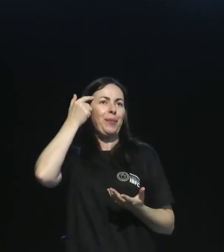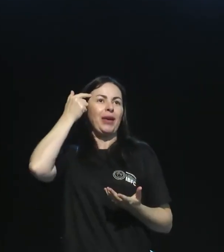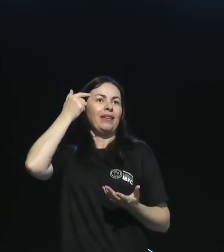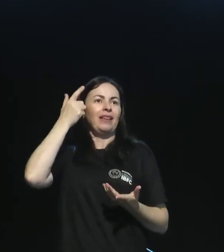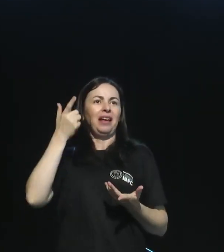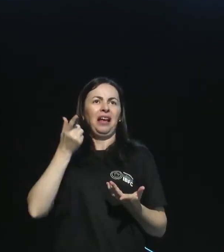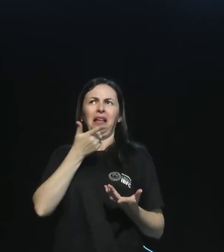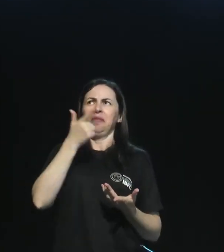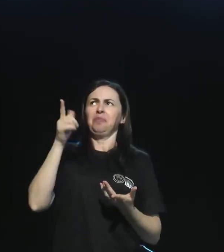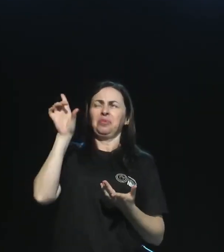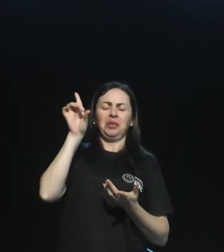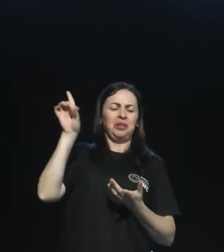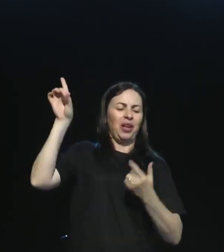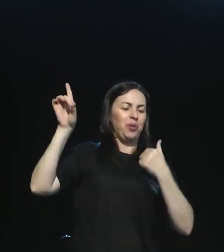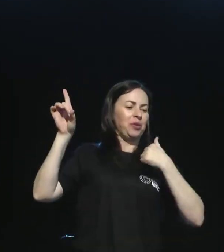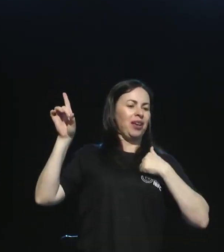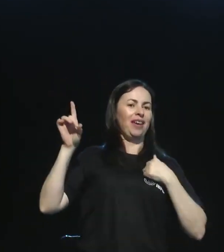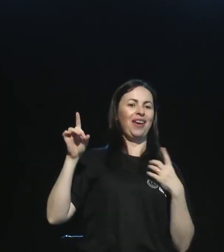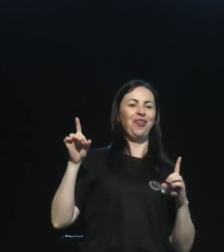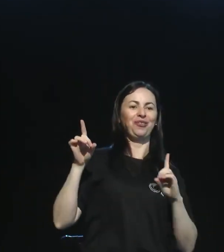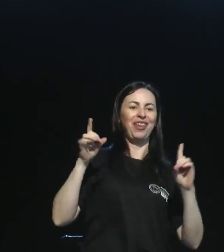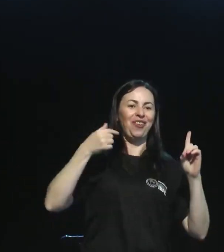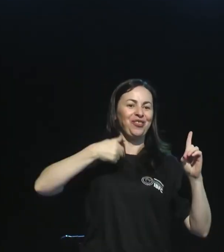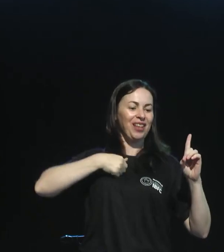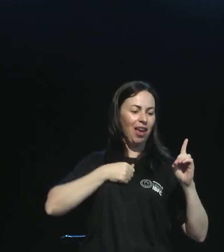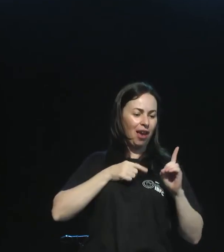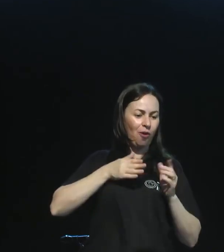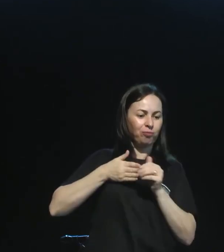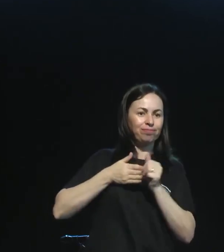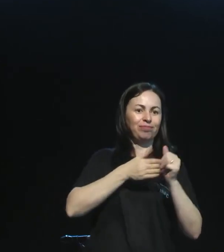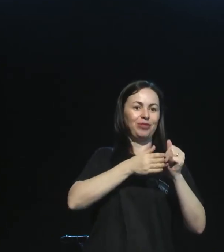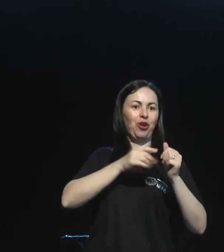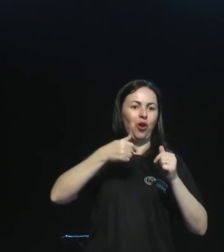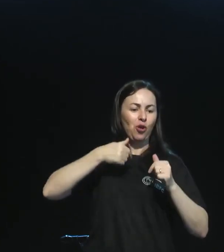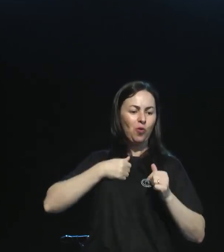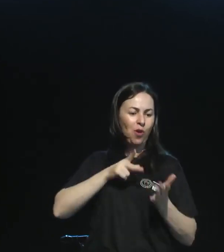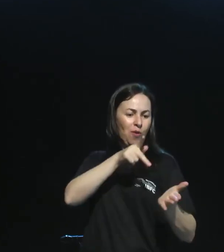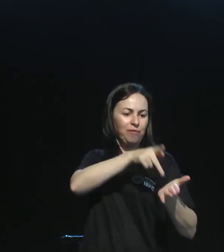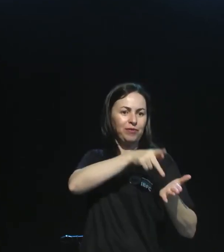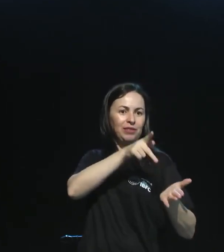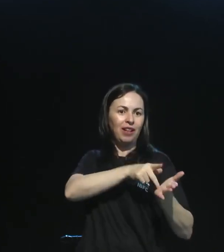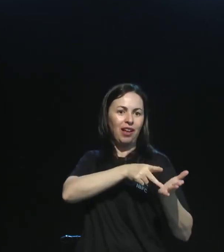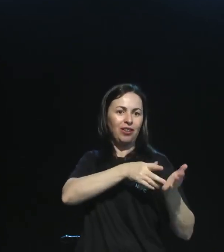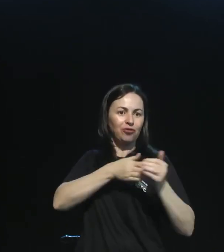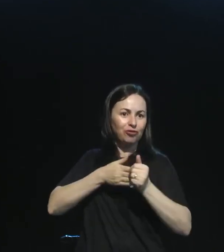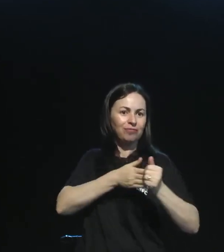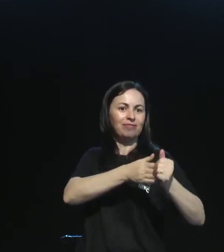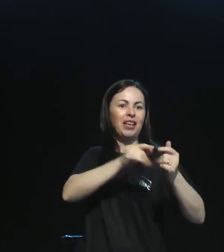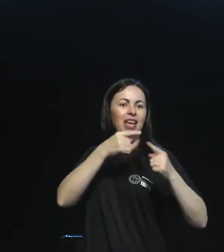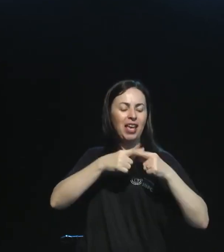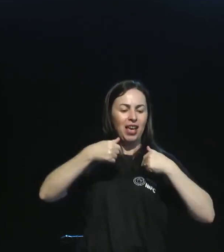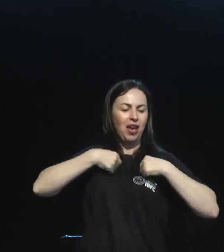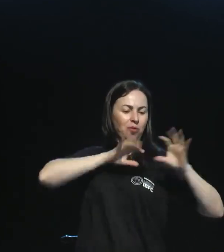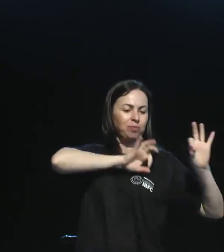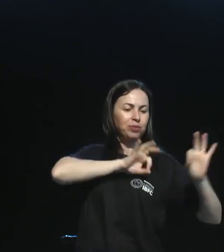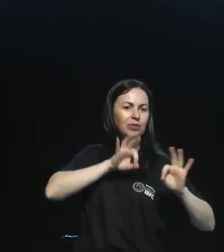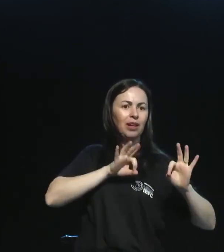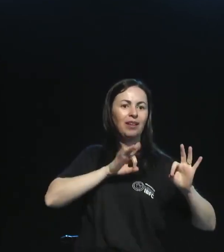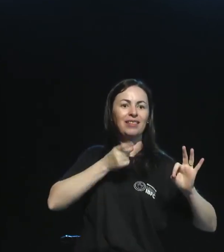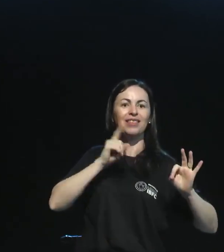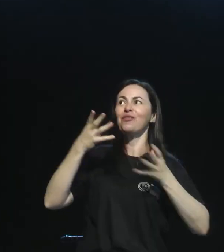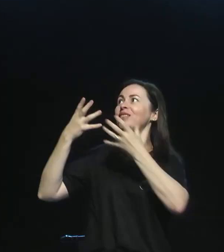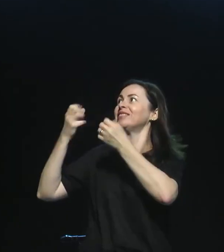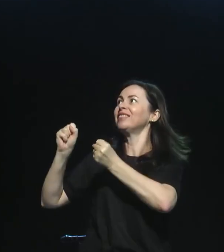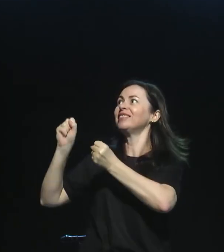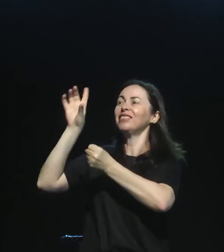e queremos brincar de Deus e estabelecemos as nossas verdades em detrimento da verdade de Deus, nós